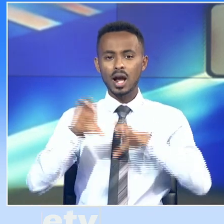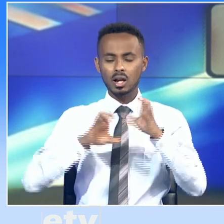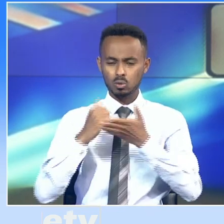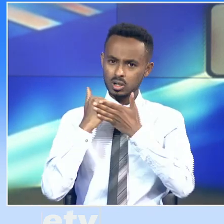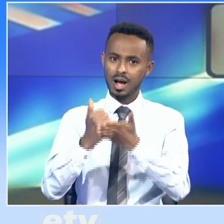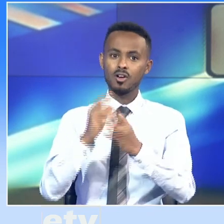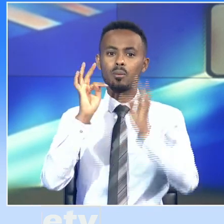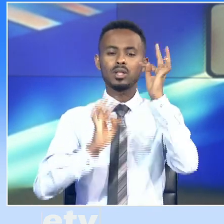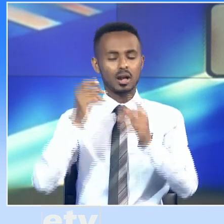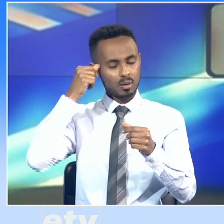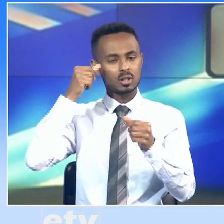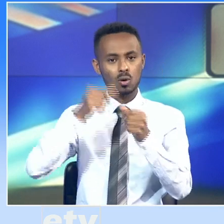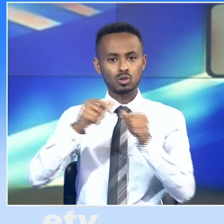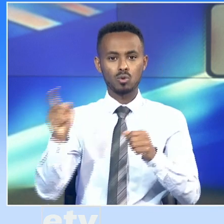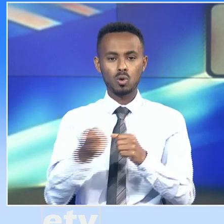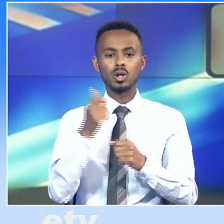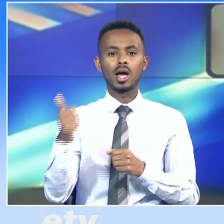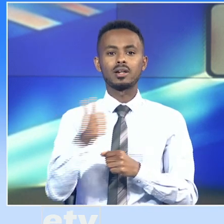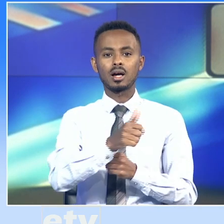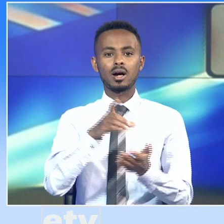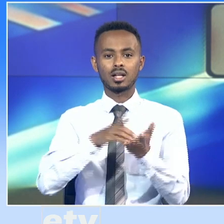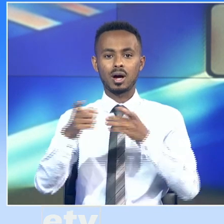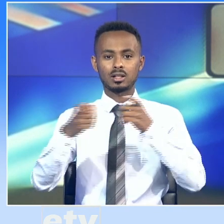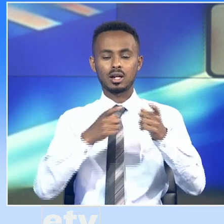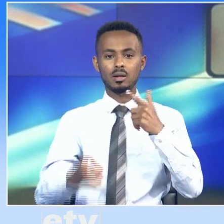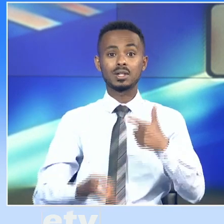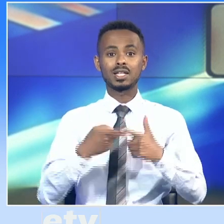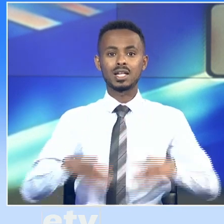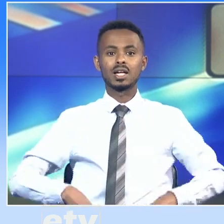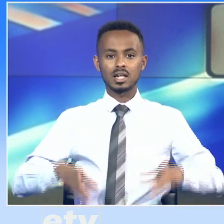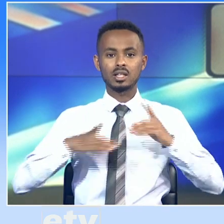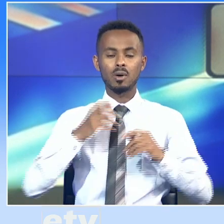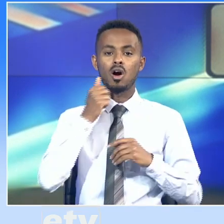ድጋፍ በታሪክ የሚወሳ መሆኑንም የአዲስ አበባ ከተማ አስተዳደር ምክትል ከንቲባ